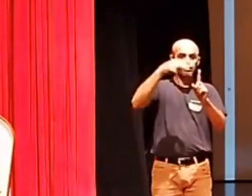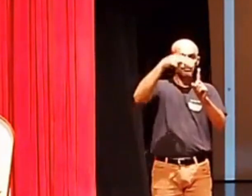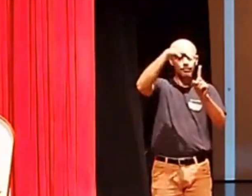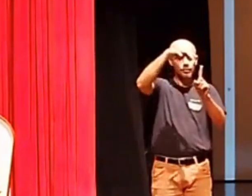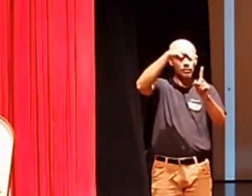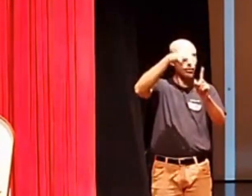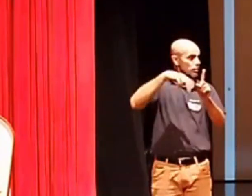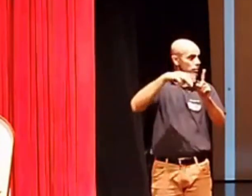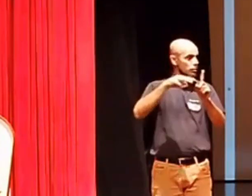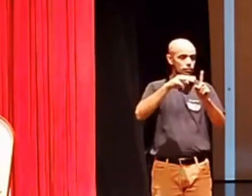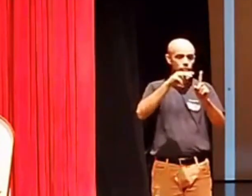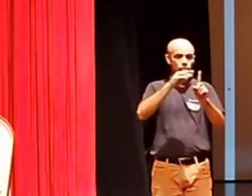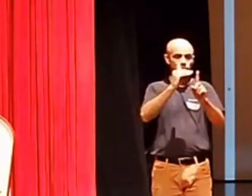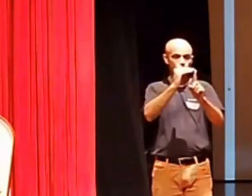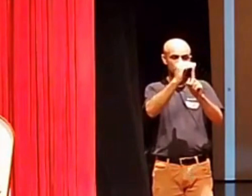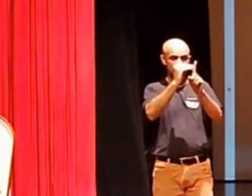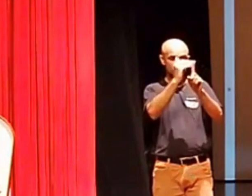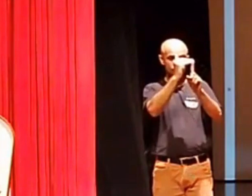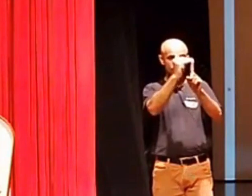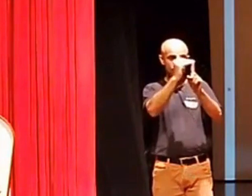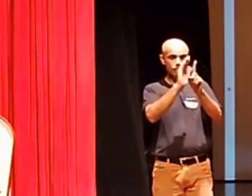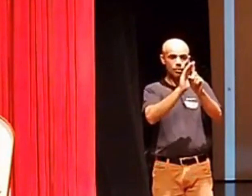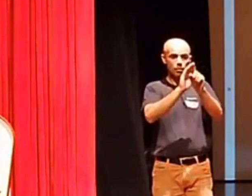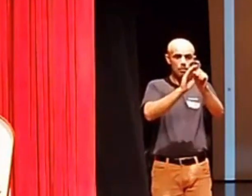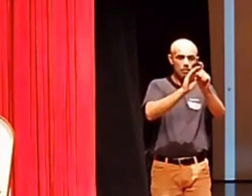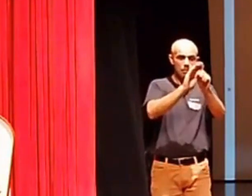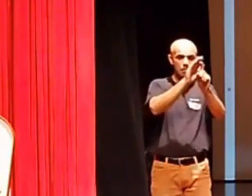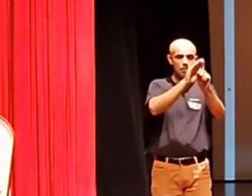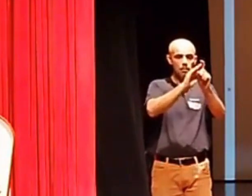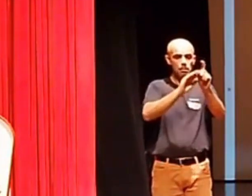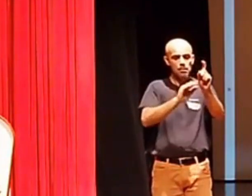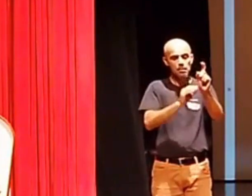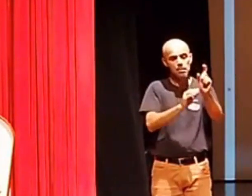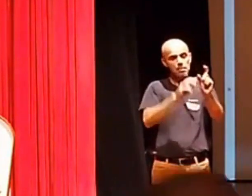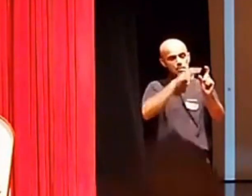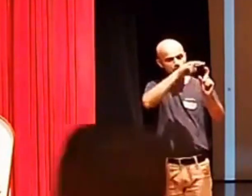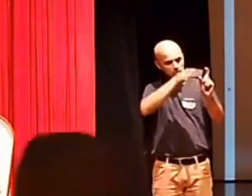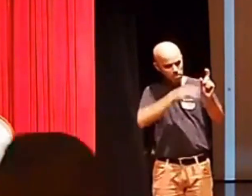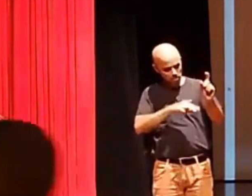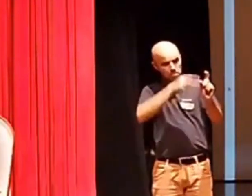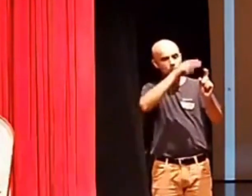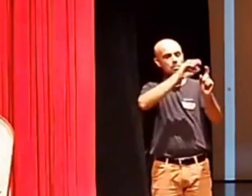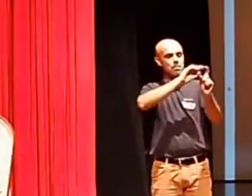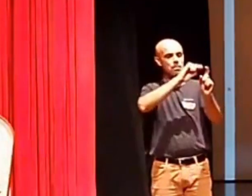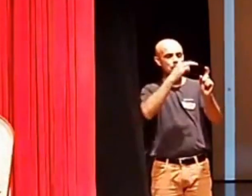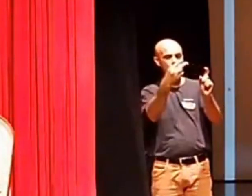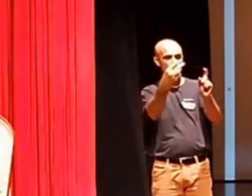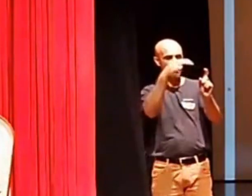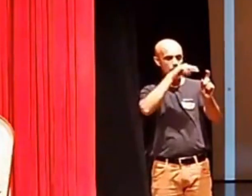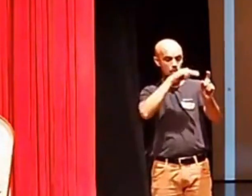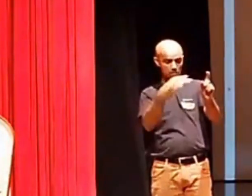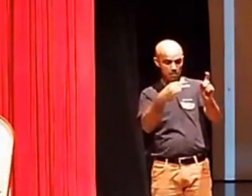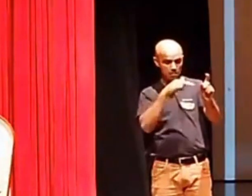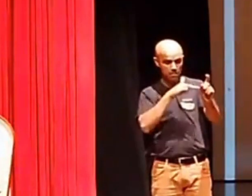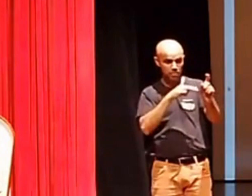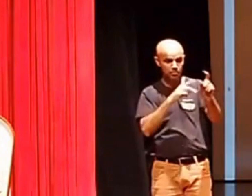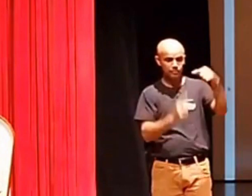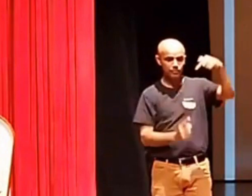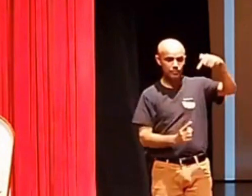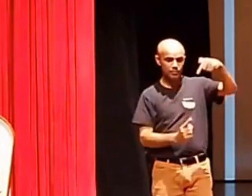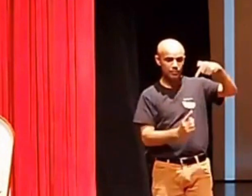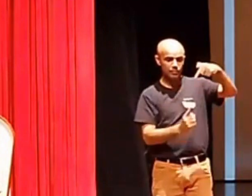vértebra mais inclinada superior e da vértebra mais inclinada inferior. Essas duas linhas, em algum momento, elas vão se